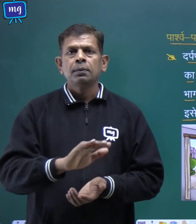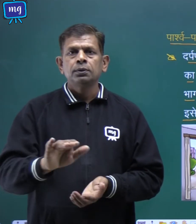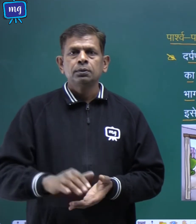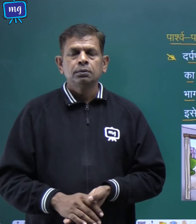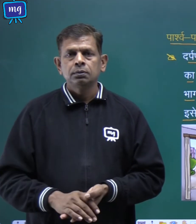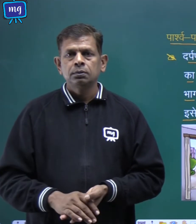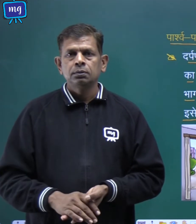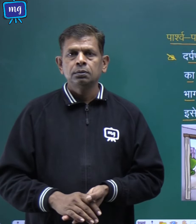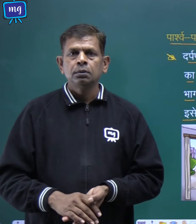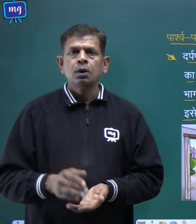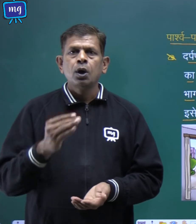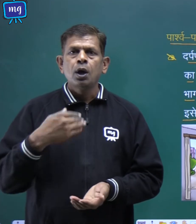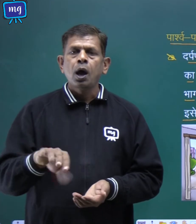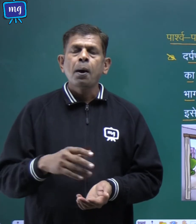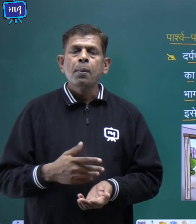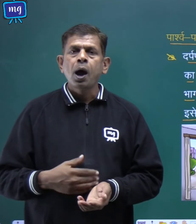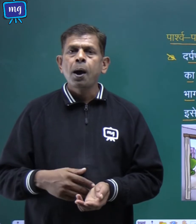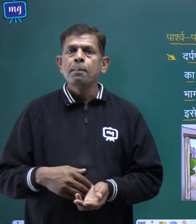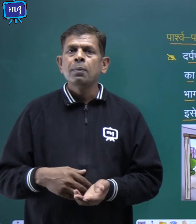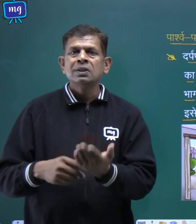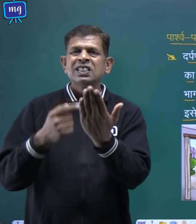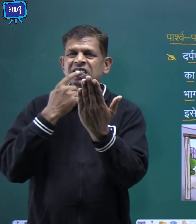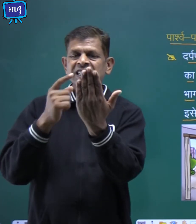बच्चों, जब हम दर्पण में देखते हैं